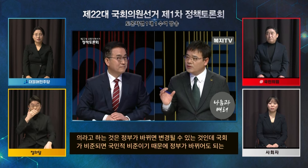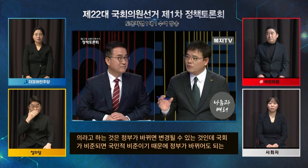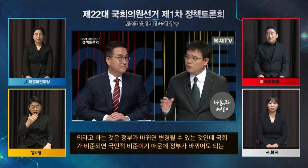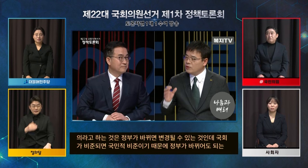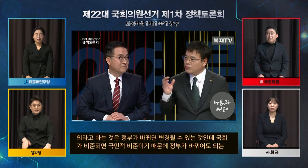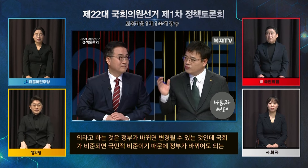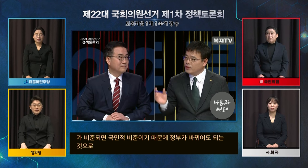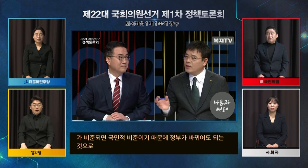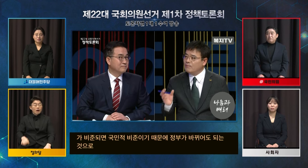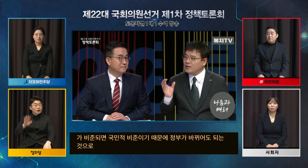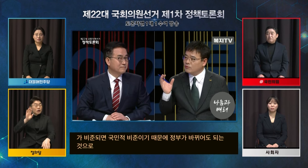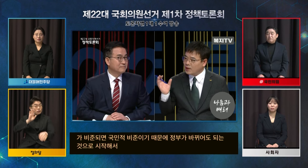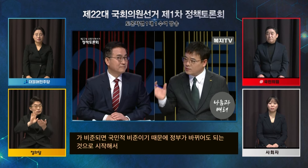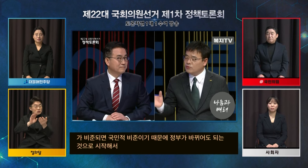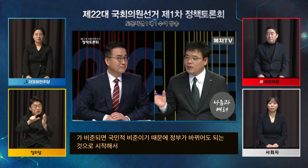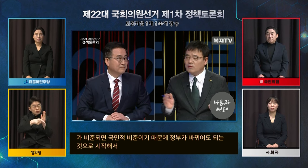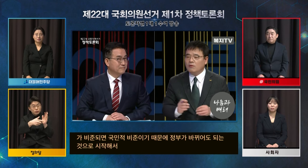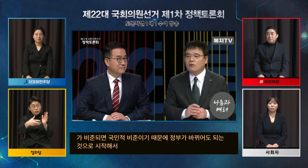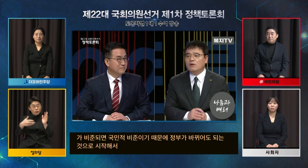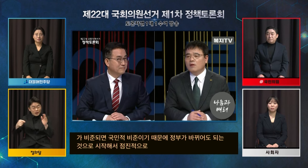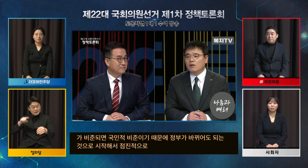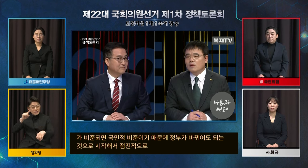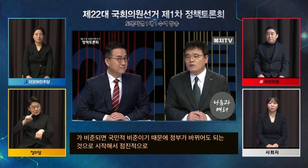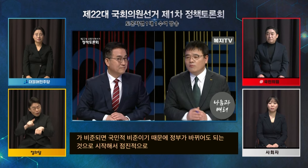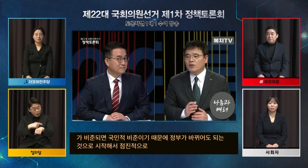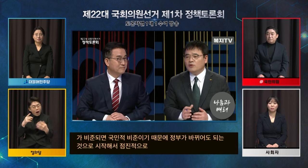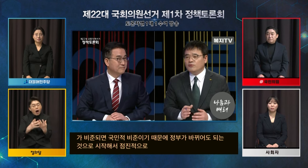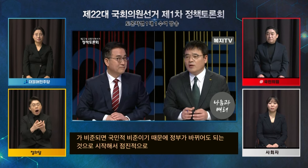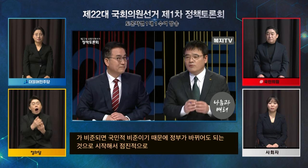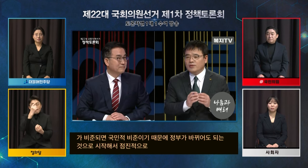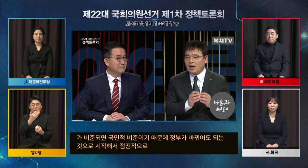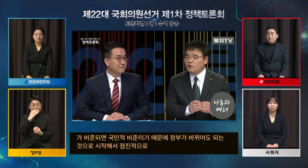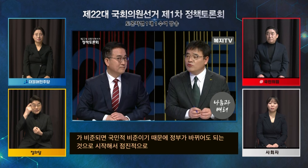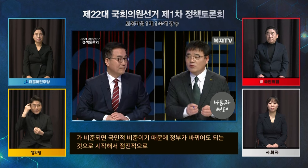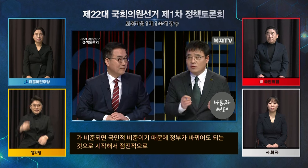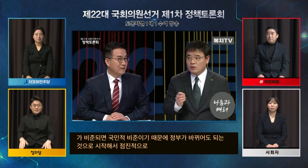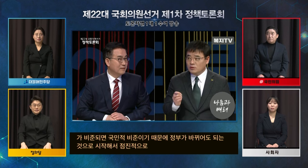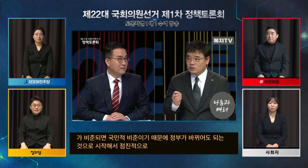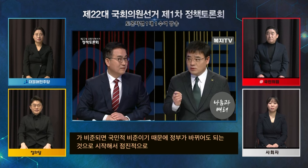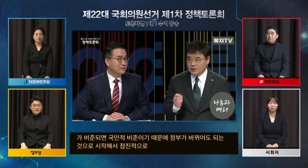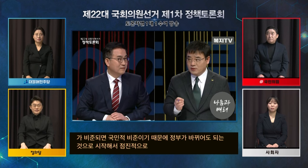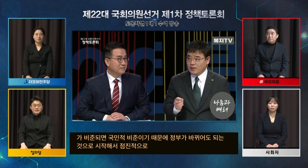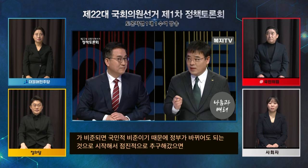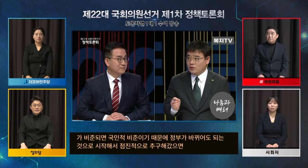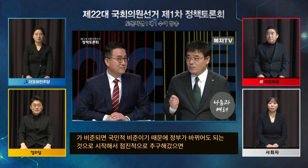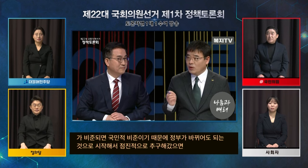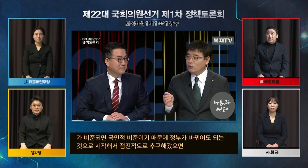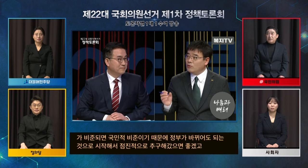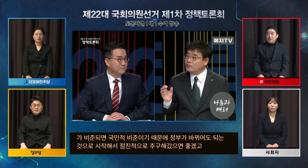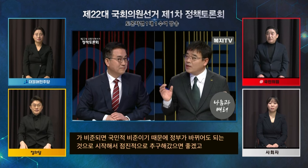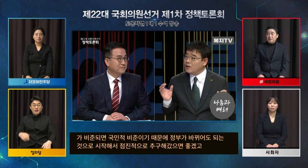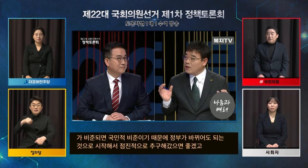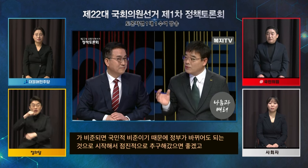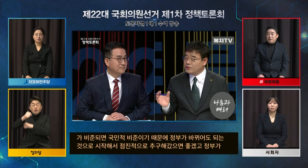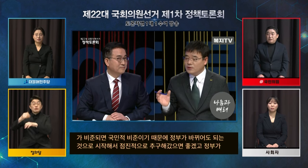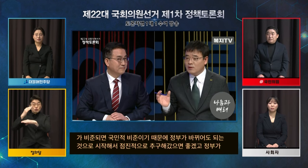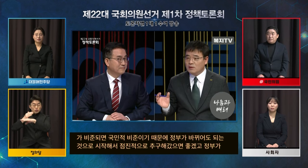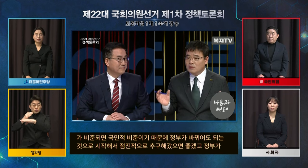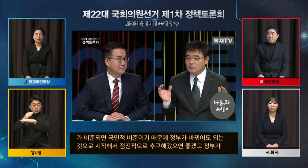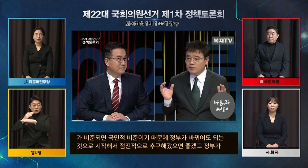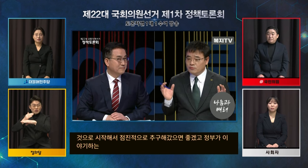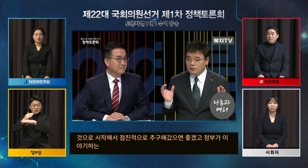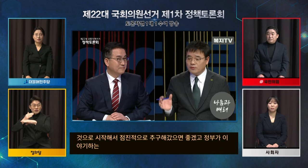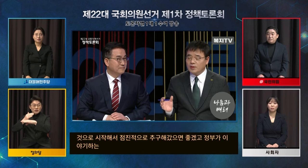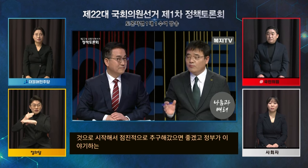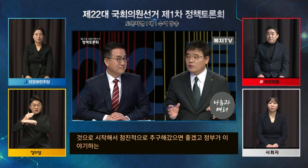평화적인 방식으로 통일을 추구해 나가는 방식으로 갔으면 좋겠고 정부 여당이 주장하고 있는 자유민주적인 질서 내에서의 평화 통일을 구성이라고 하는 것을